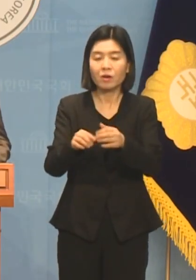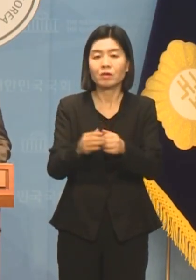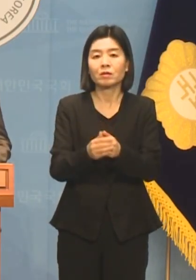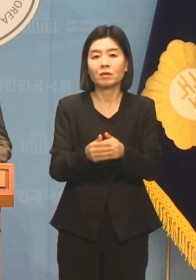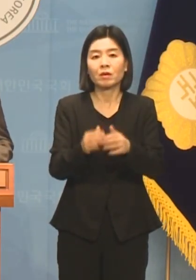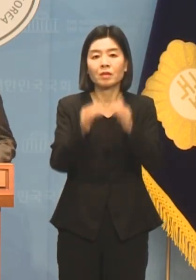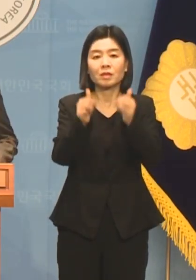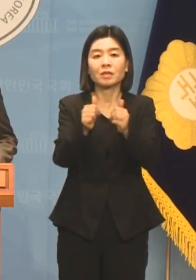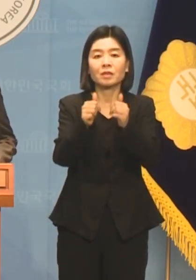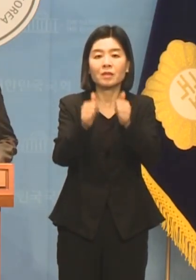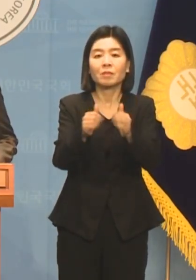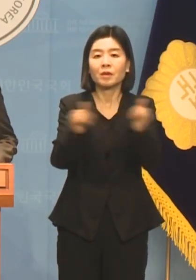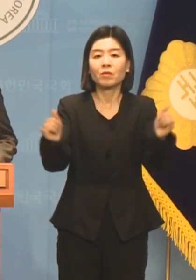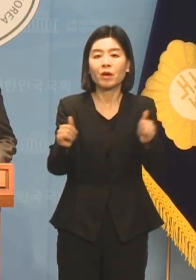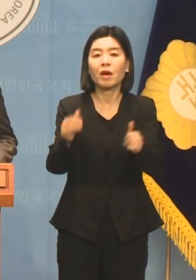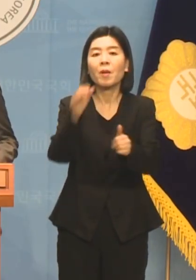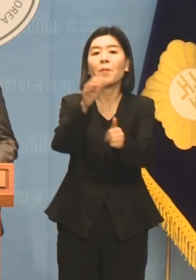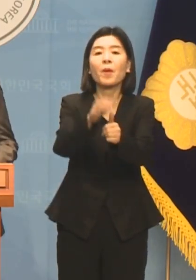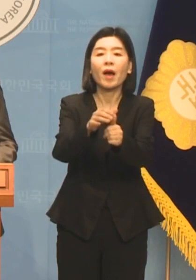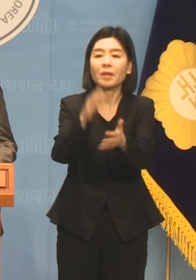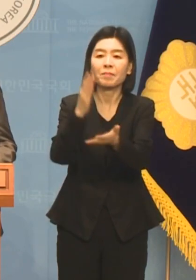하는